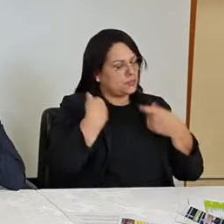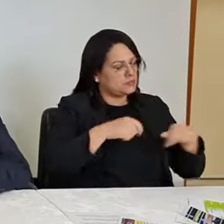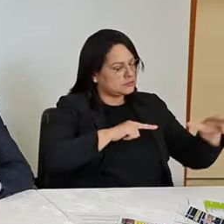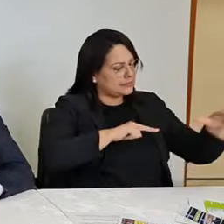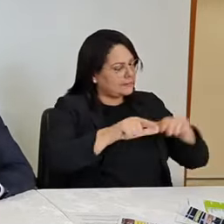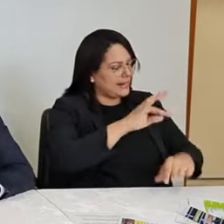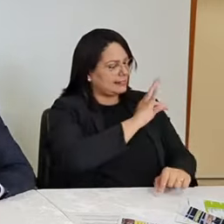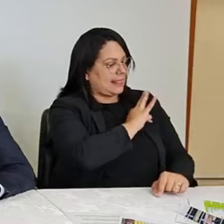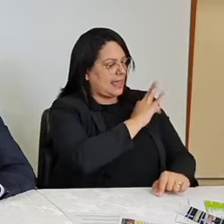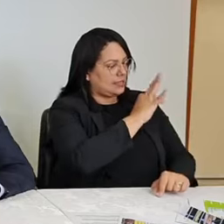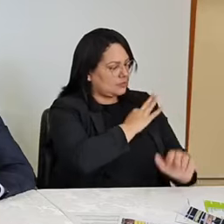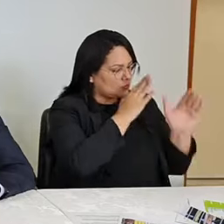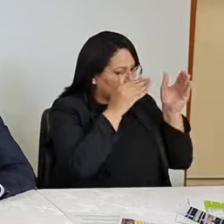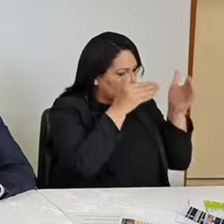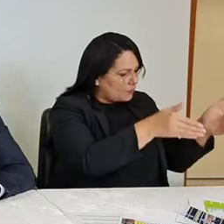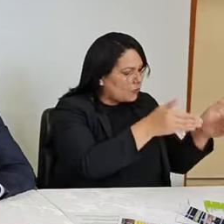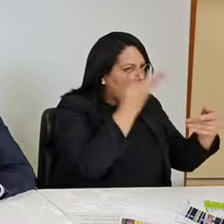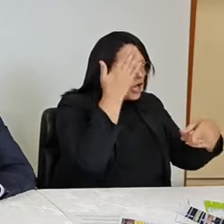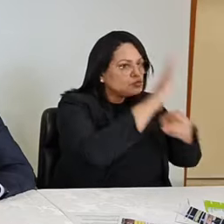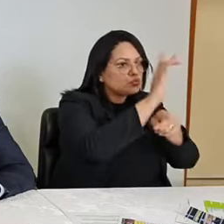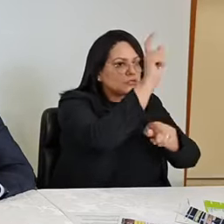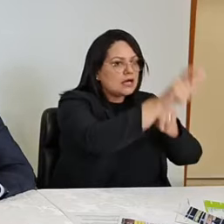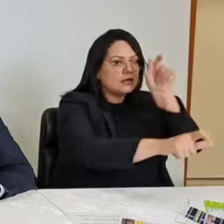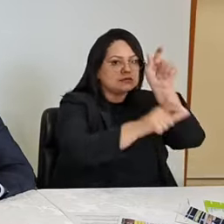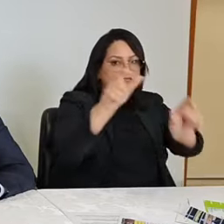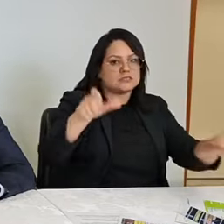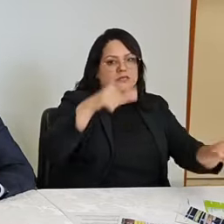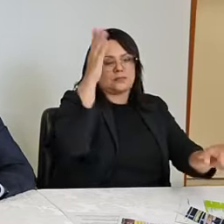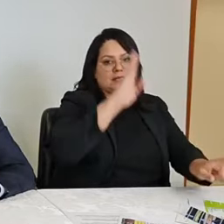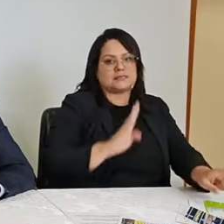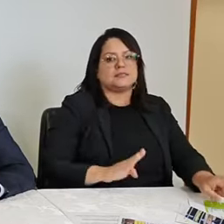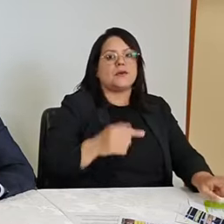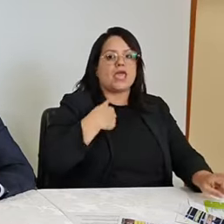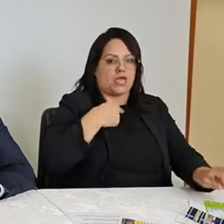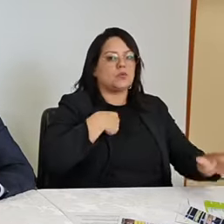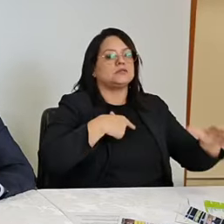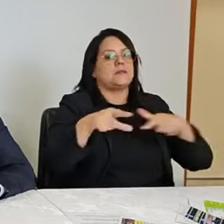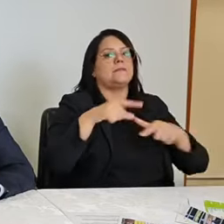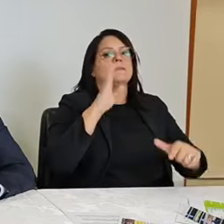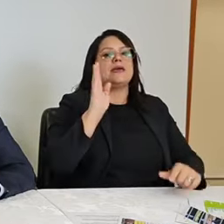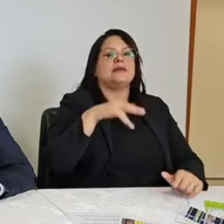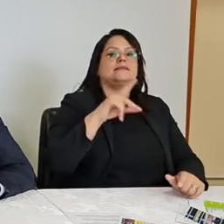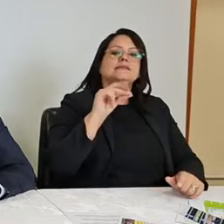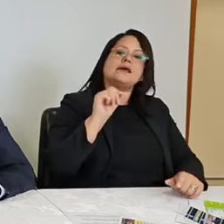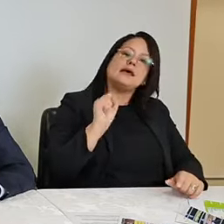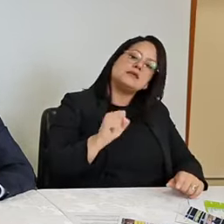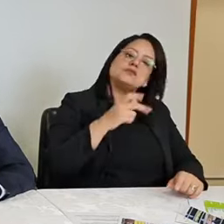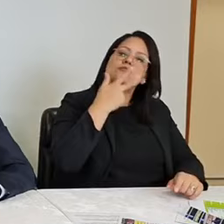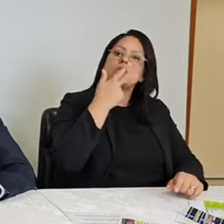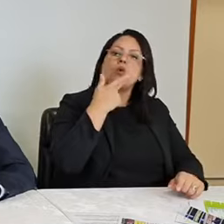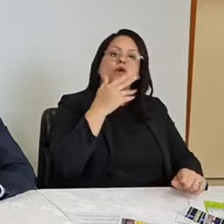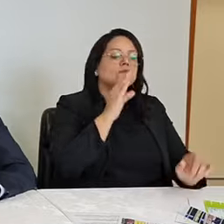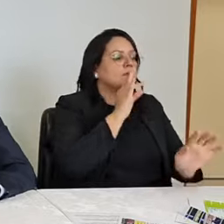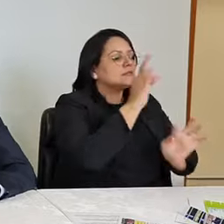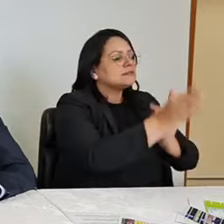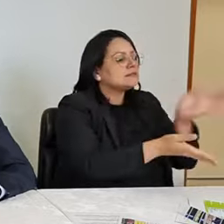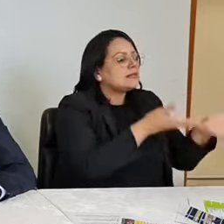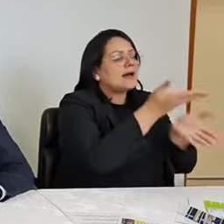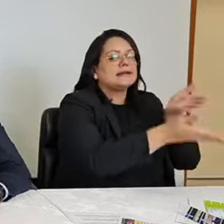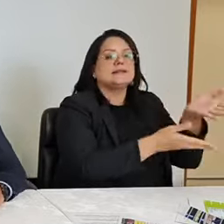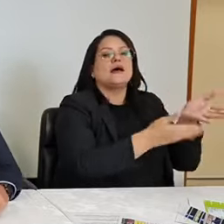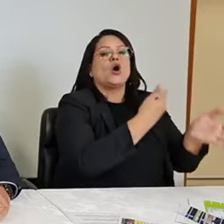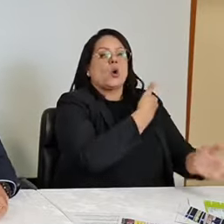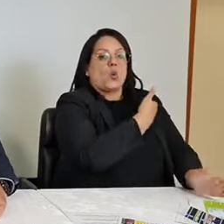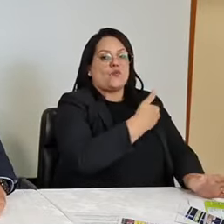todo o cidadão brasileiro. E a gente lá no BNDES, e o senhor sempre me cobrou isso, trata todo governador como um cliente, porque o brasileiro